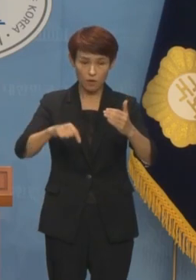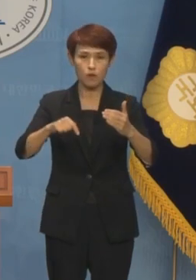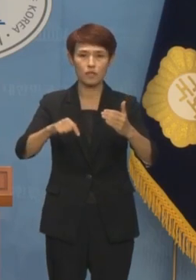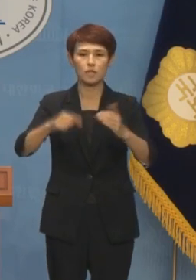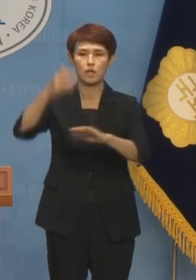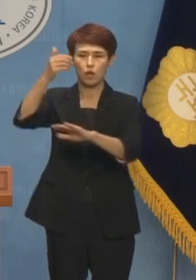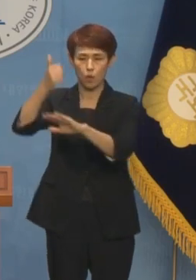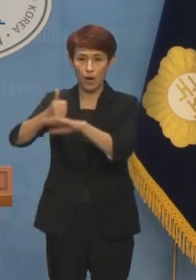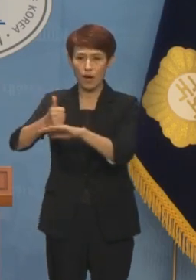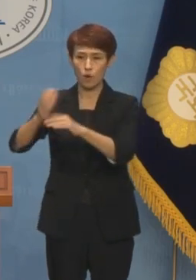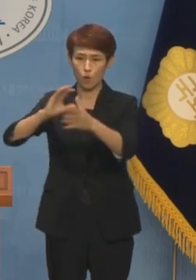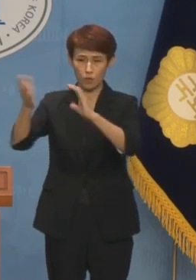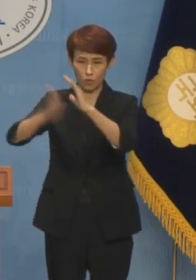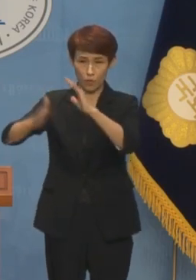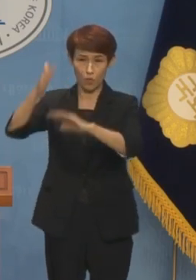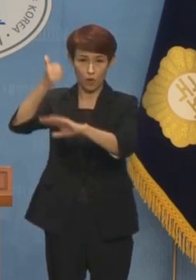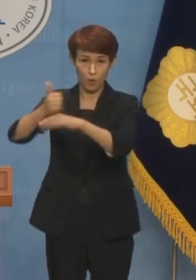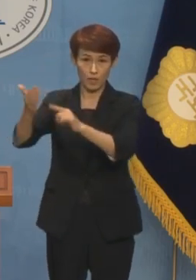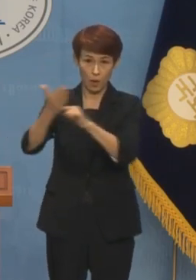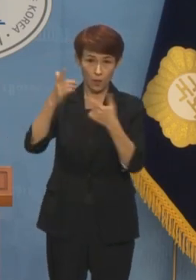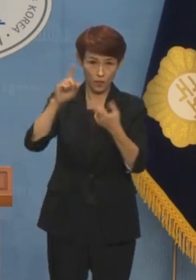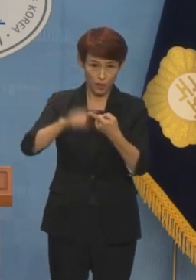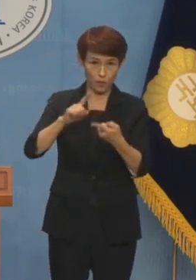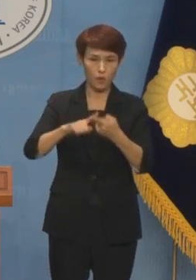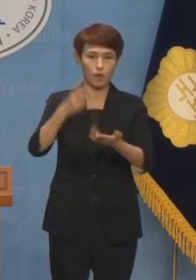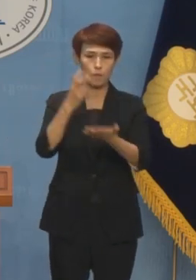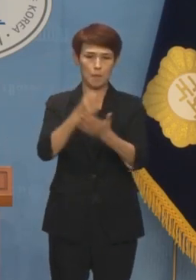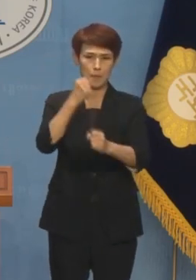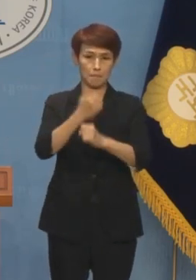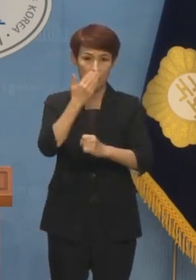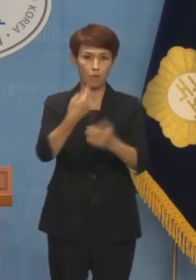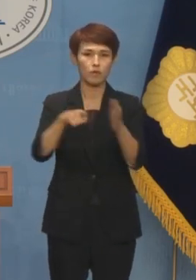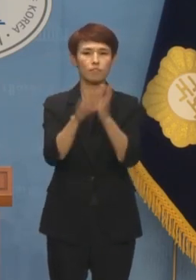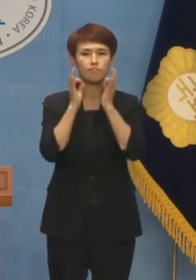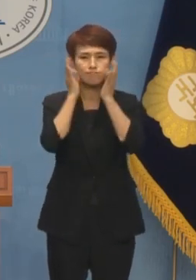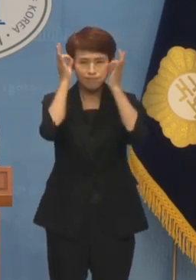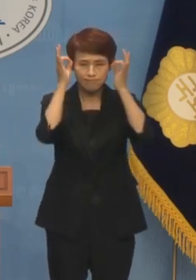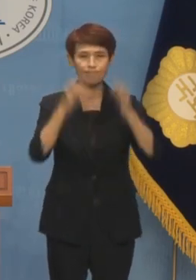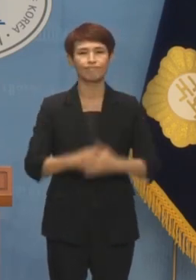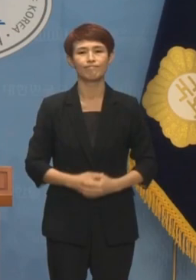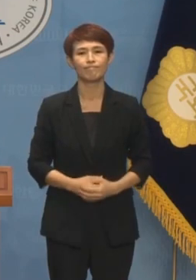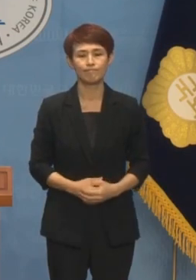입법이 마무리될 수 있도록 최선을 다하겠습니다. 이상입니다.